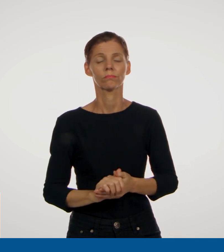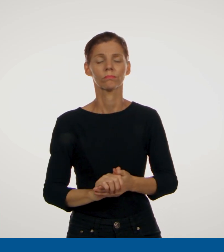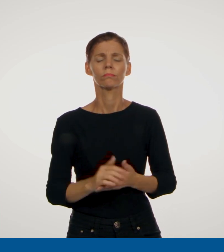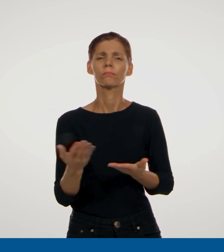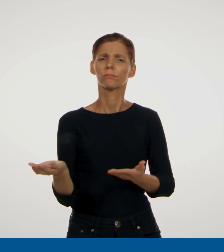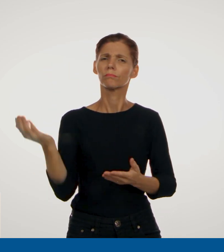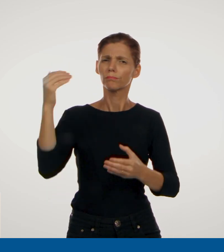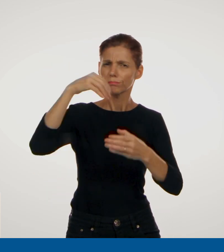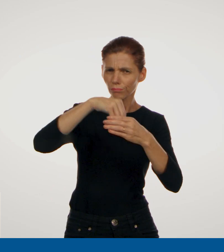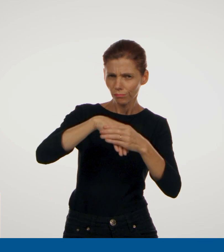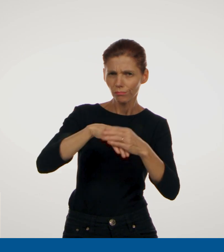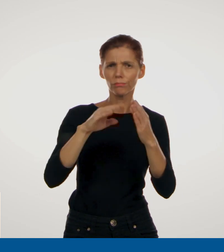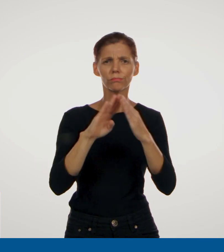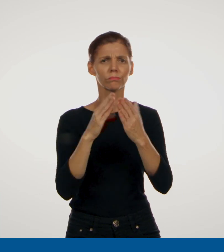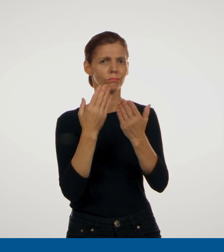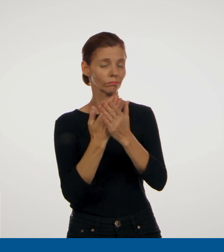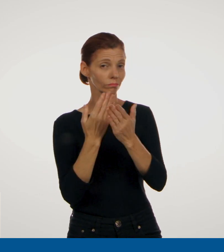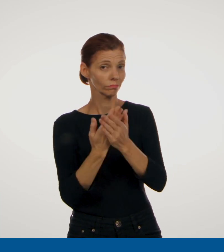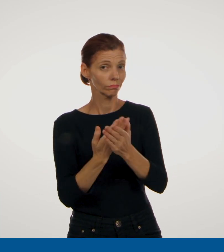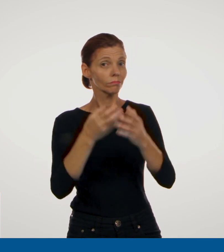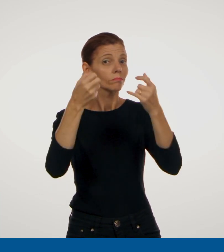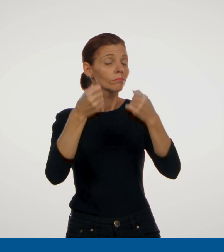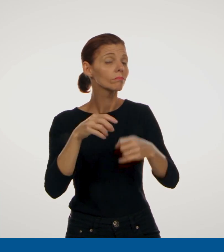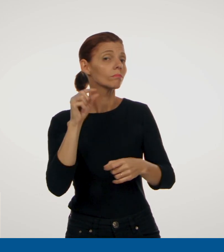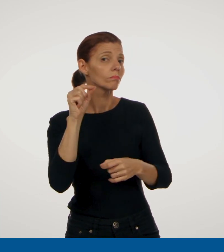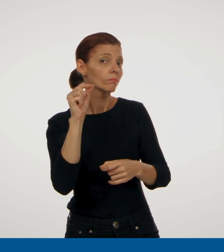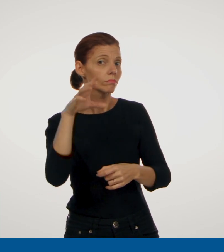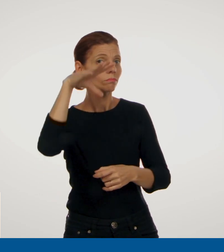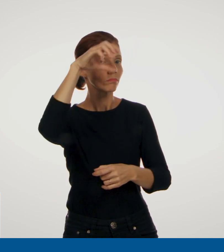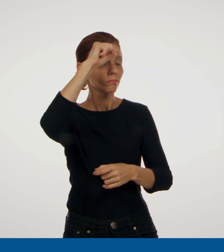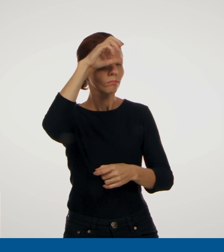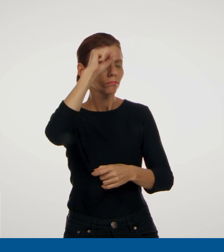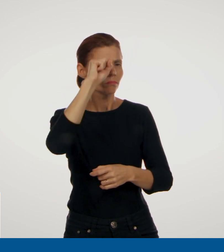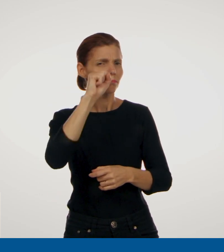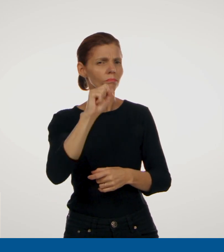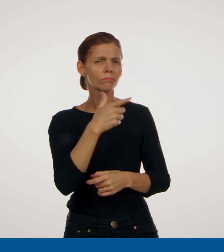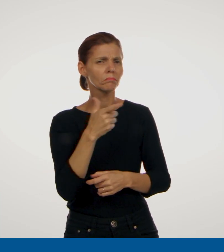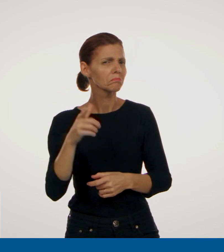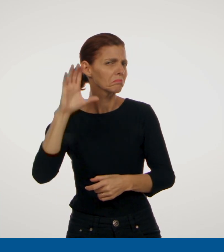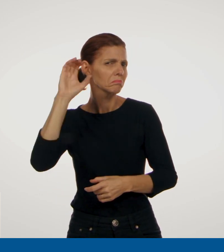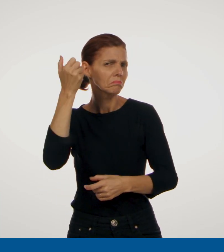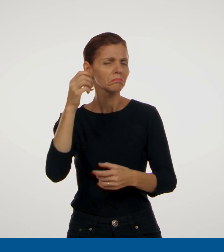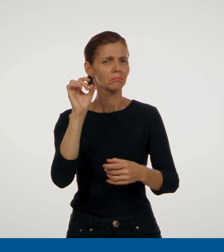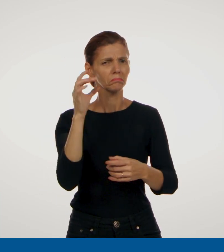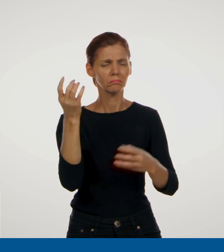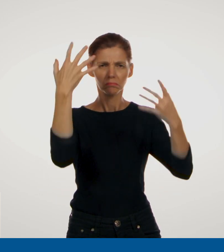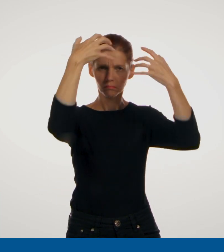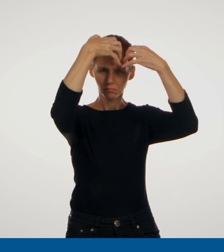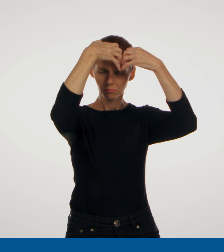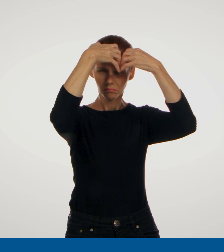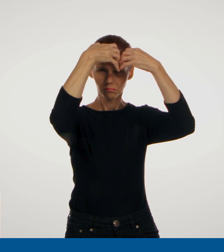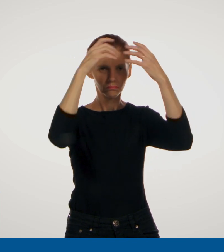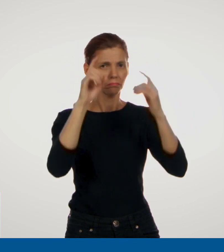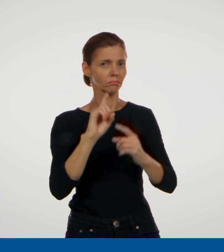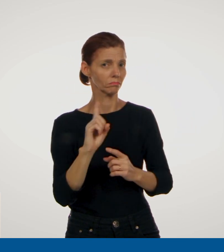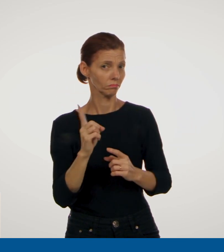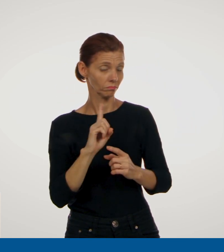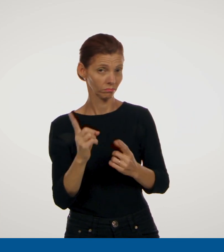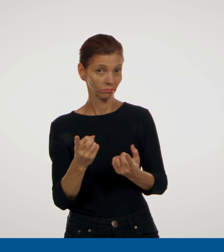educativos. Trazendo isto para a escola, podemos afirmar que a aprendizagem não ocorre apenas no plano